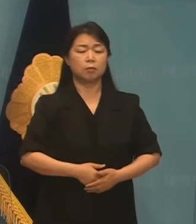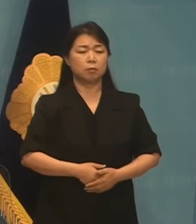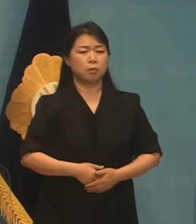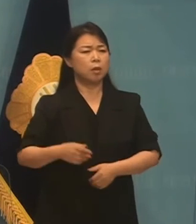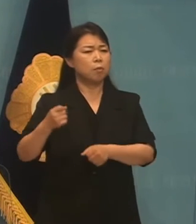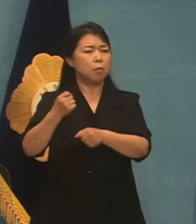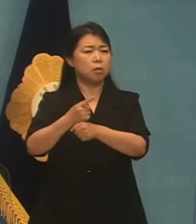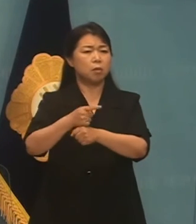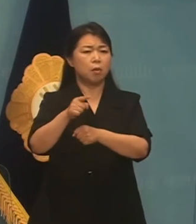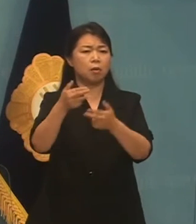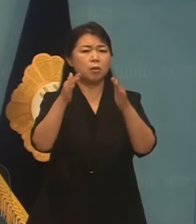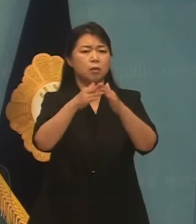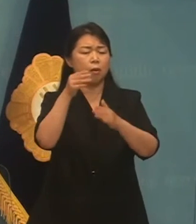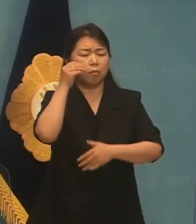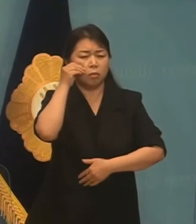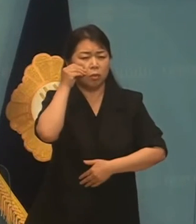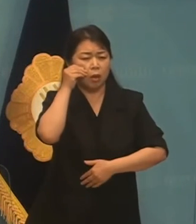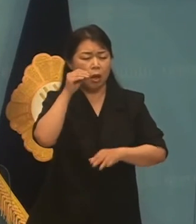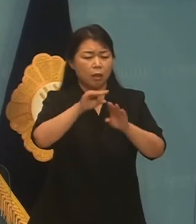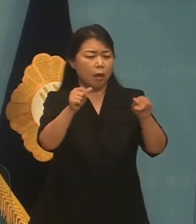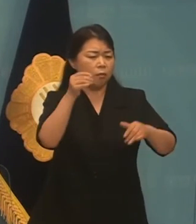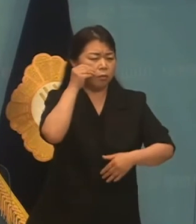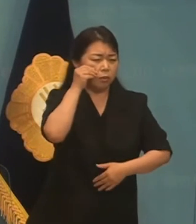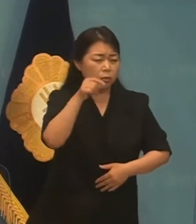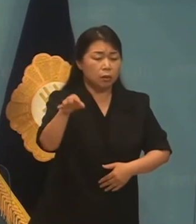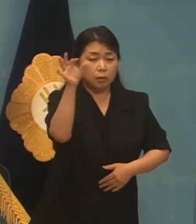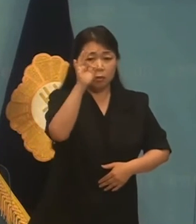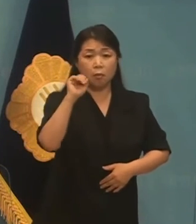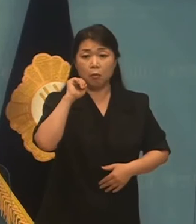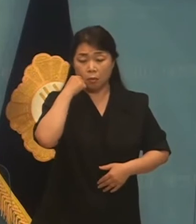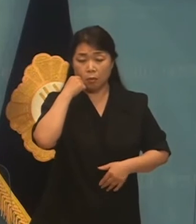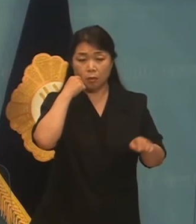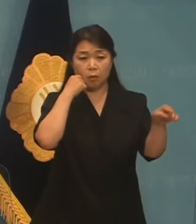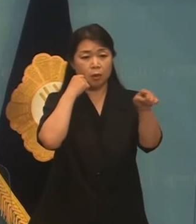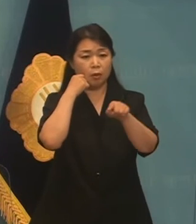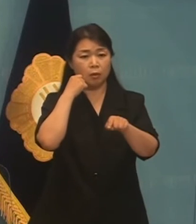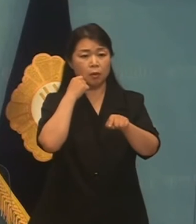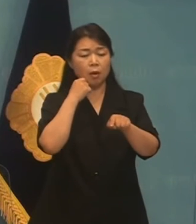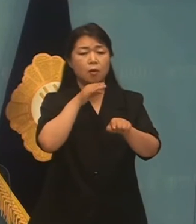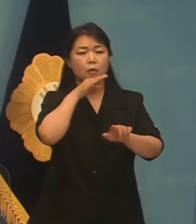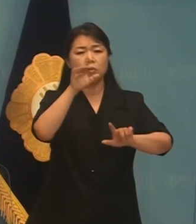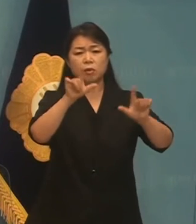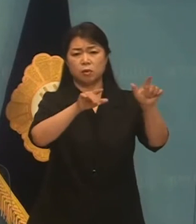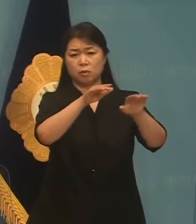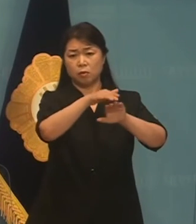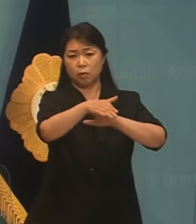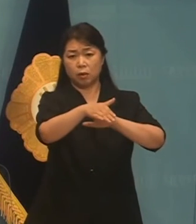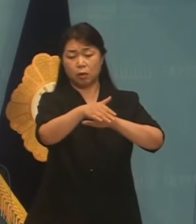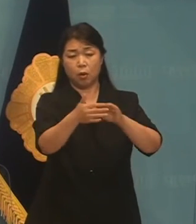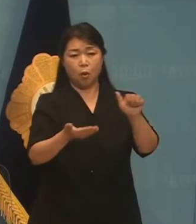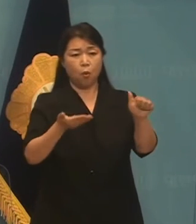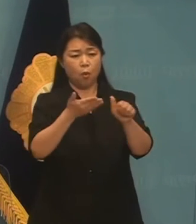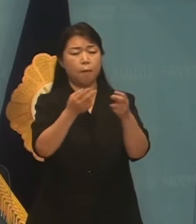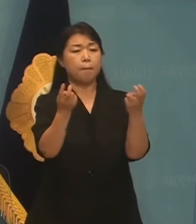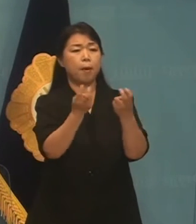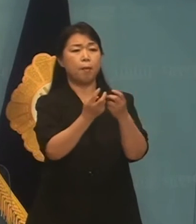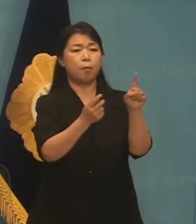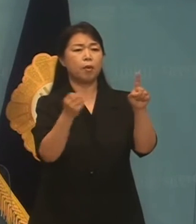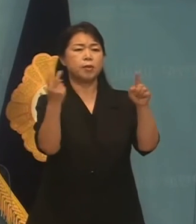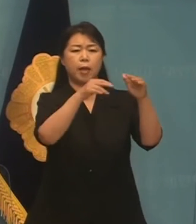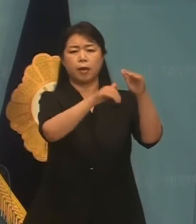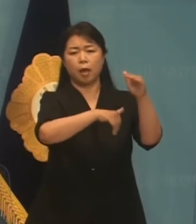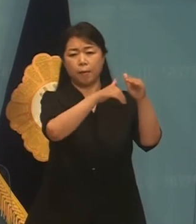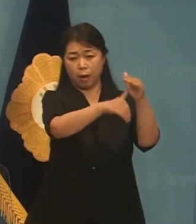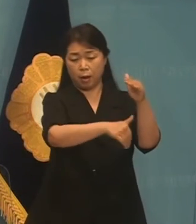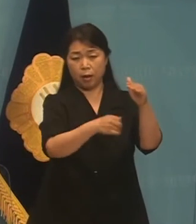이미 비어있는 땅을 찾을 수 없는 서울에서 보다 현실적인 공급 대안은